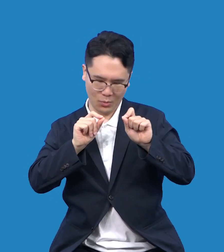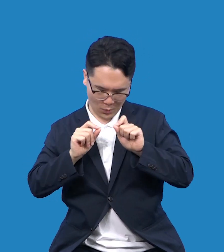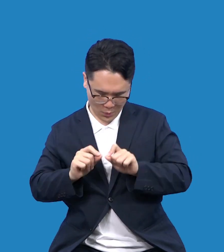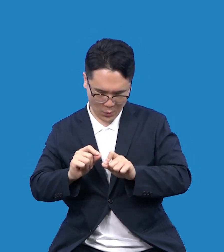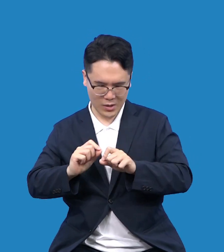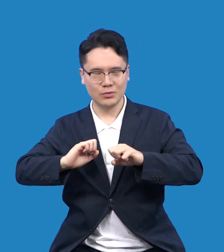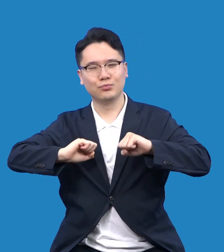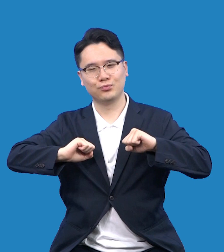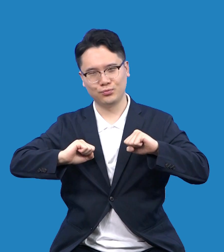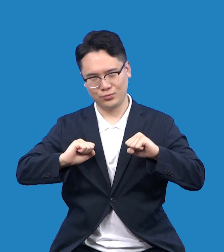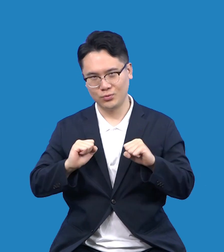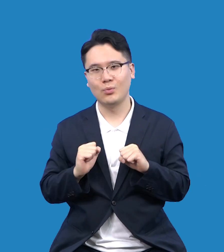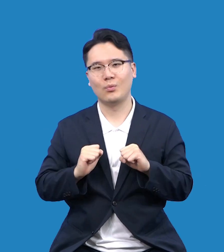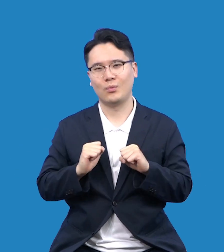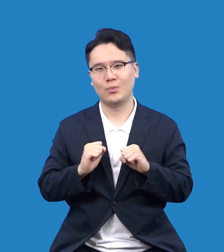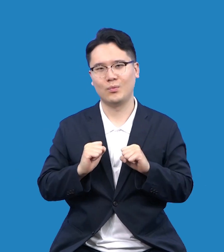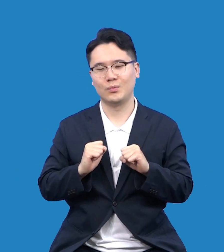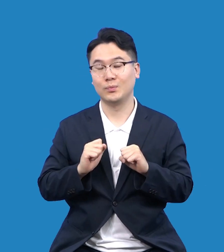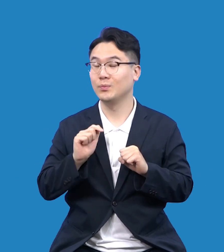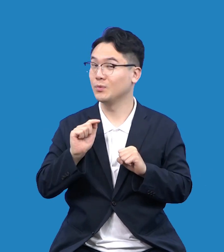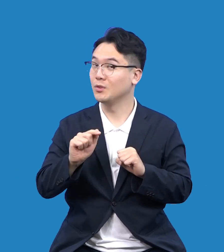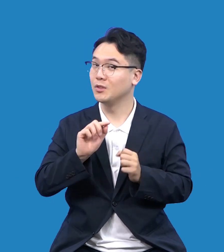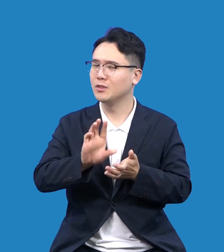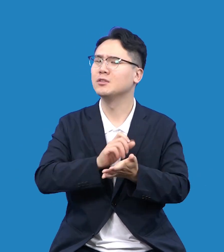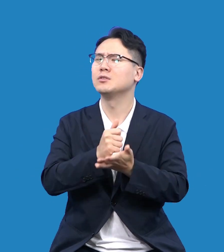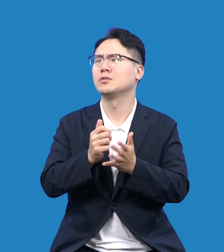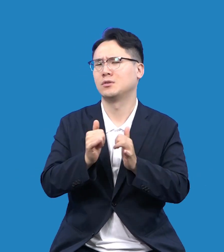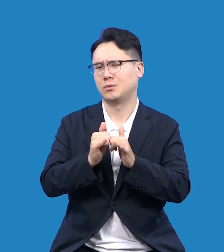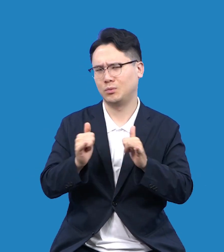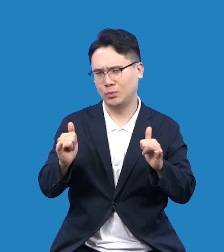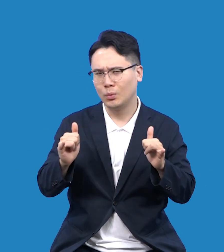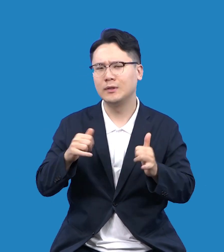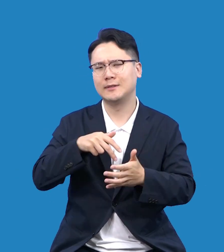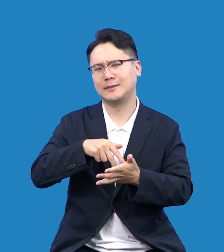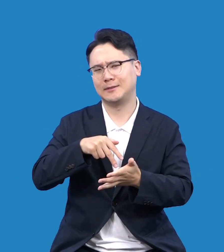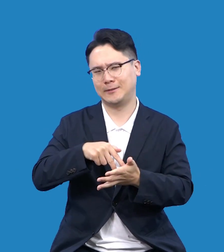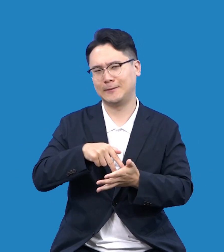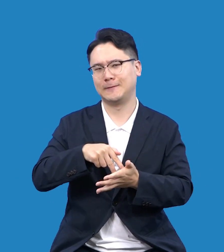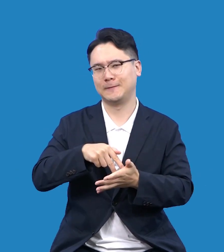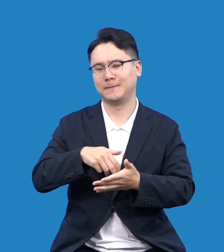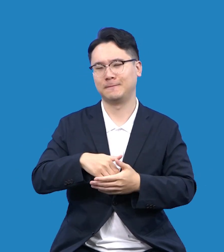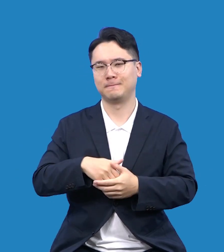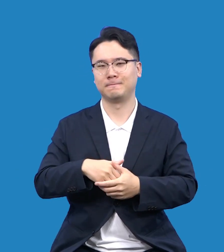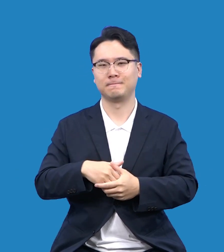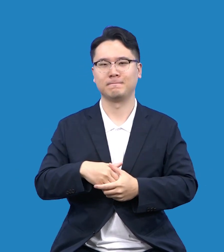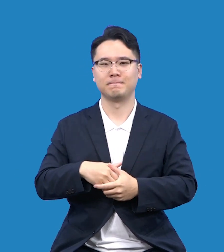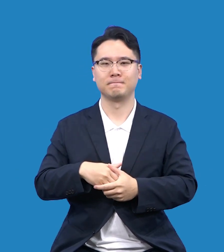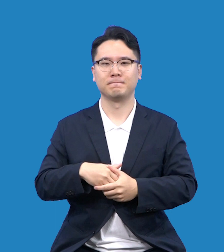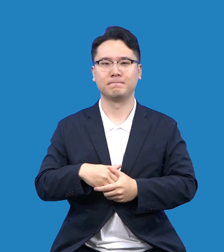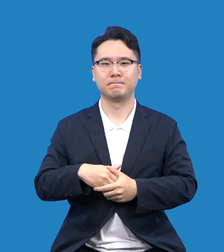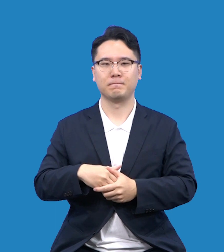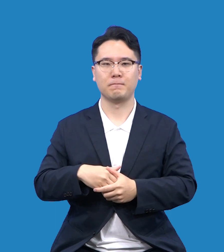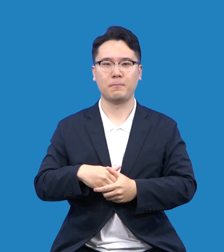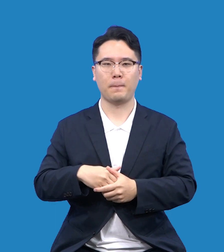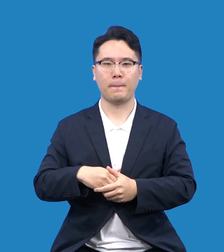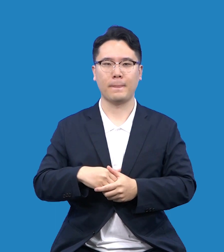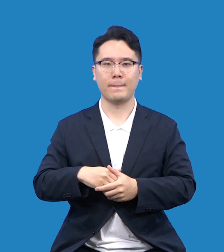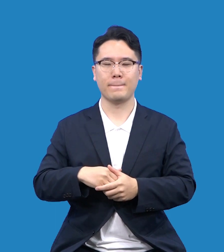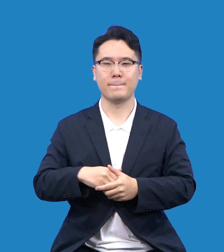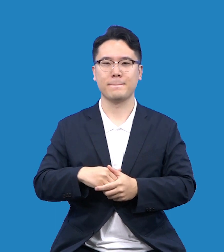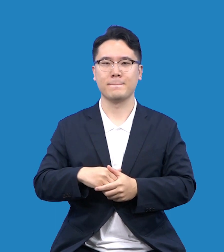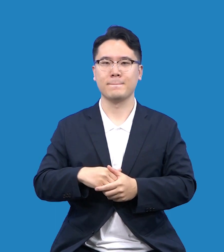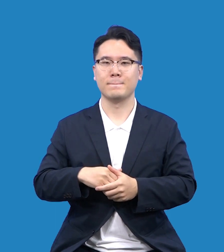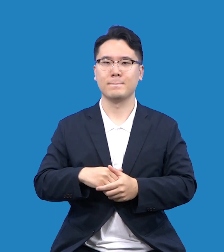순종하려고 애쓴다는 것, 이게 그리스도인이 아니겠습니까? 자, 요한계시록 1장 3절의 말씀을